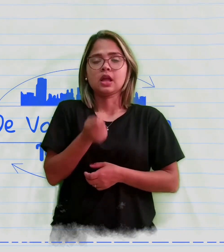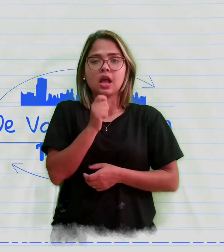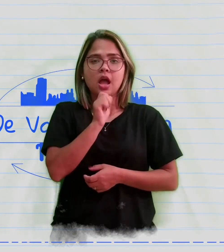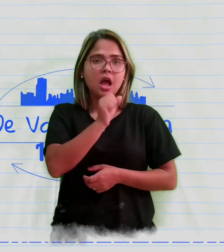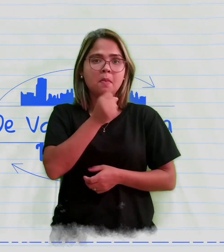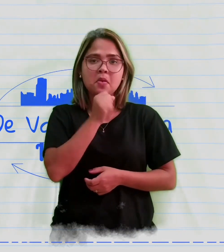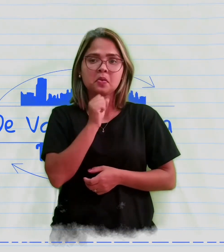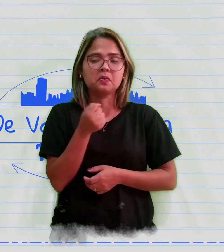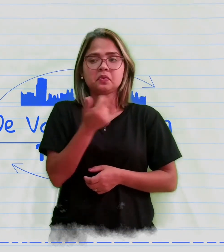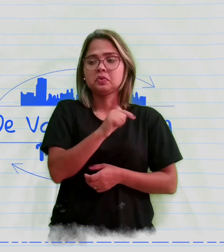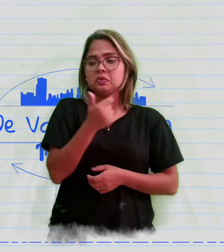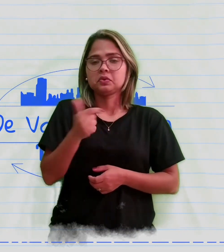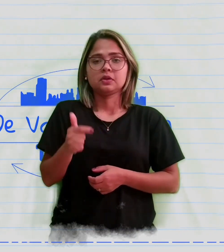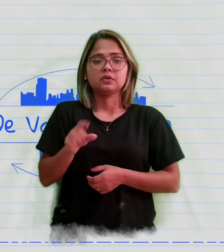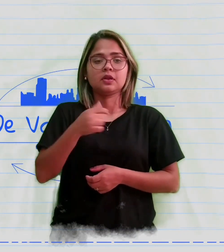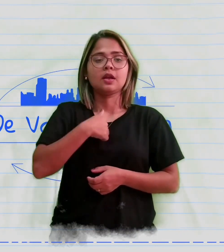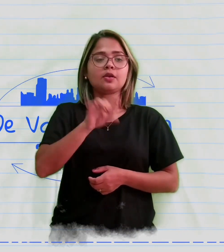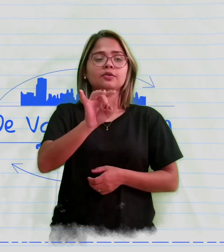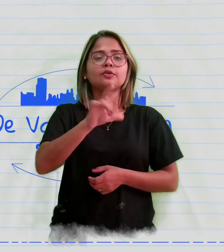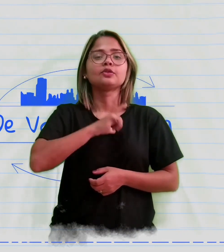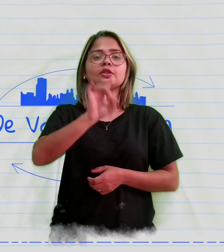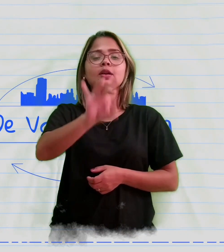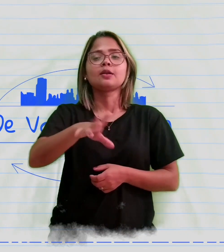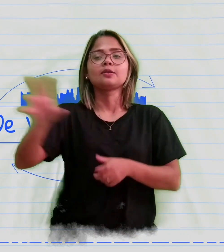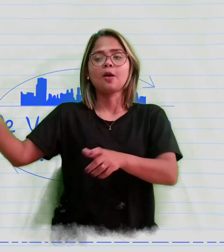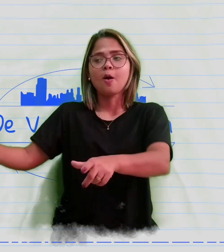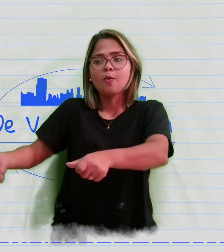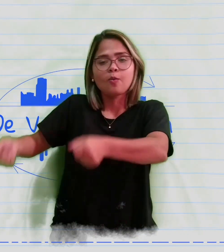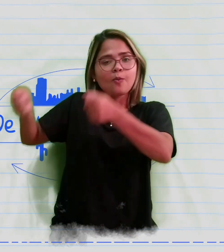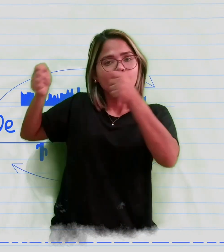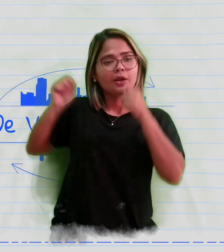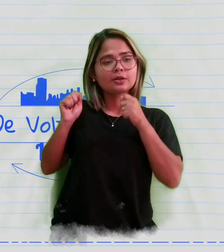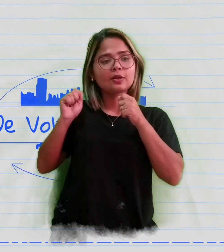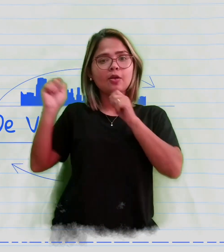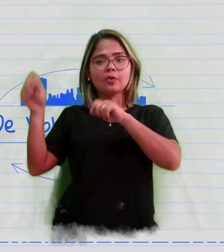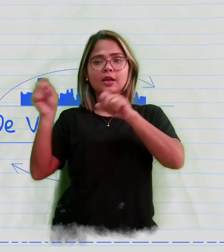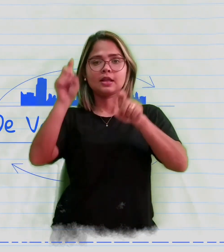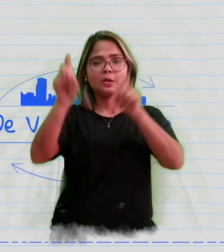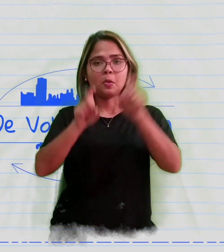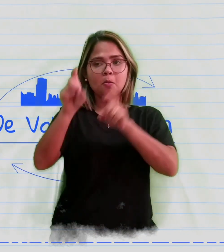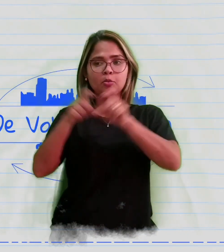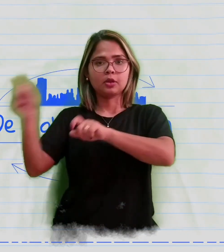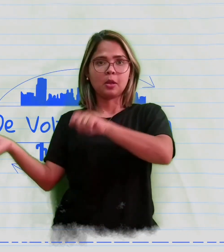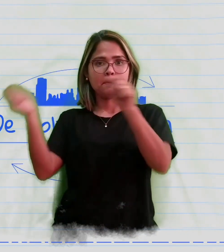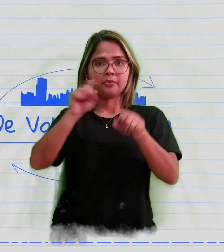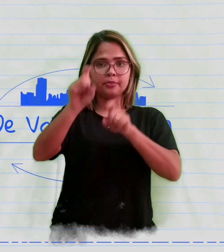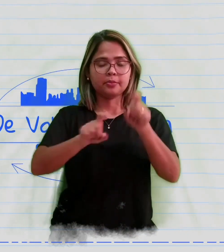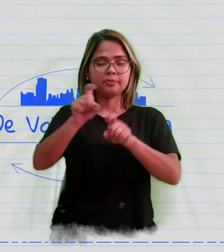tinha microfone, nem nada. Eu tinha um edredom que eu botei por cima do computador e aí fiquei gravando pelo celular